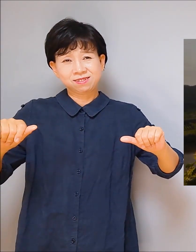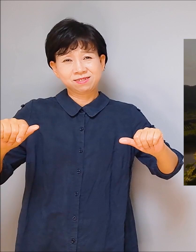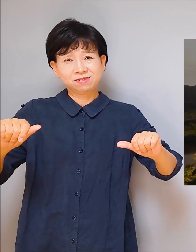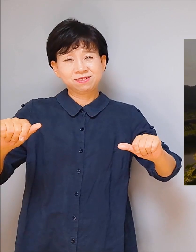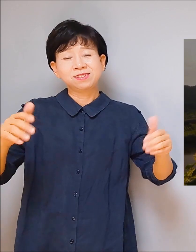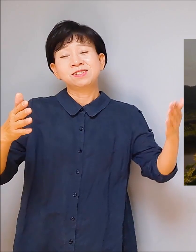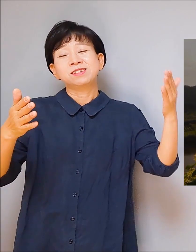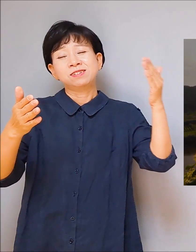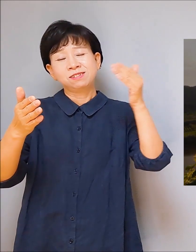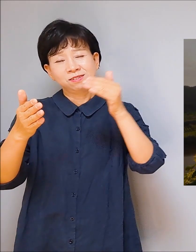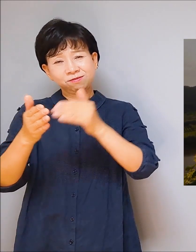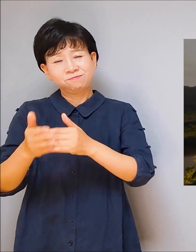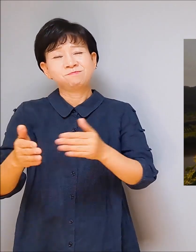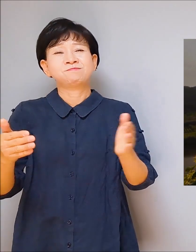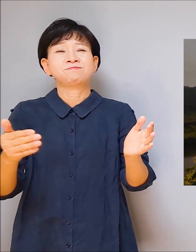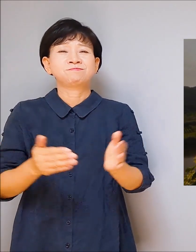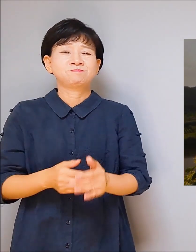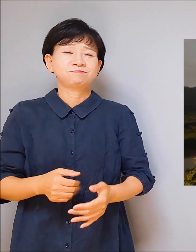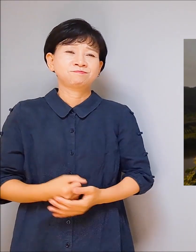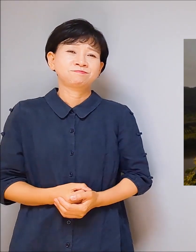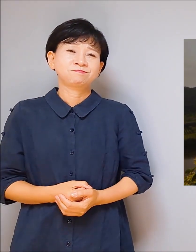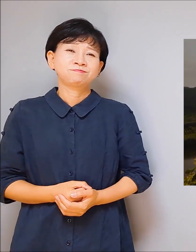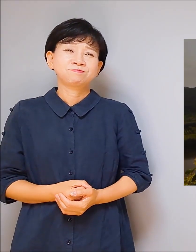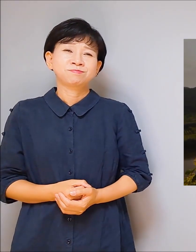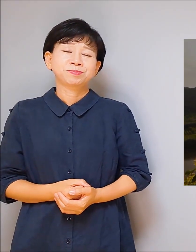가나안 땅에 이르게 하셨습니다.